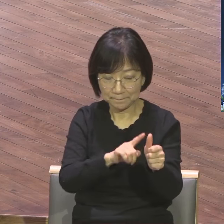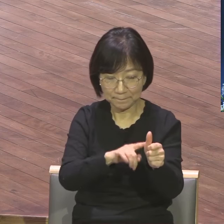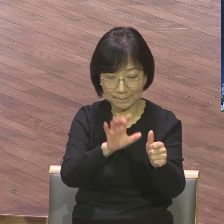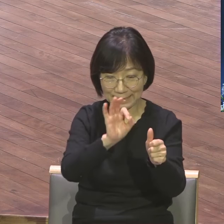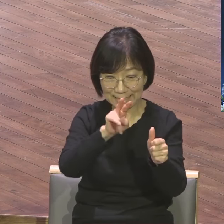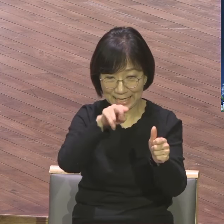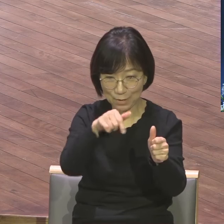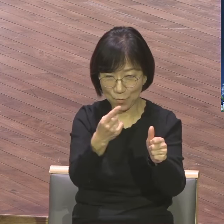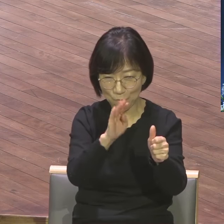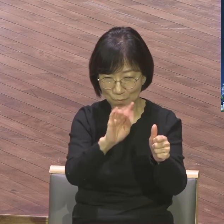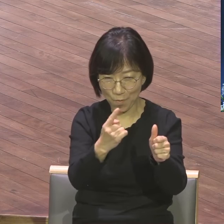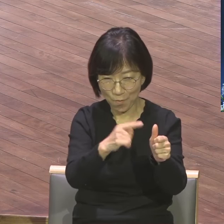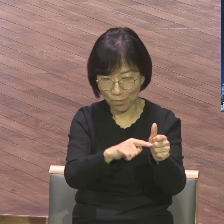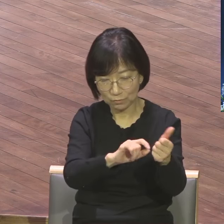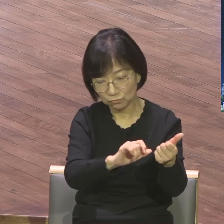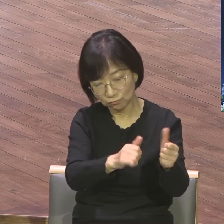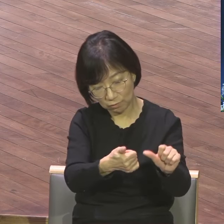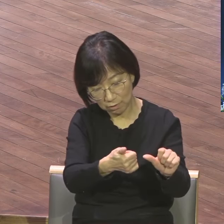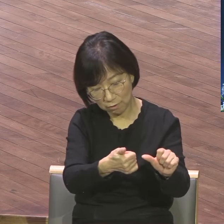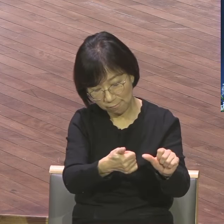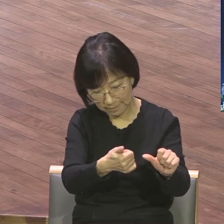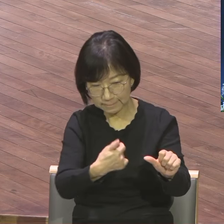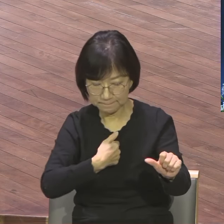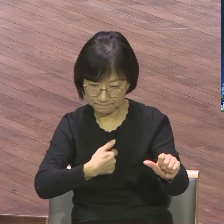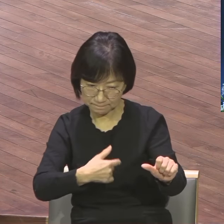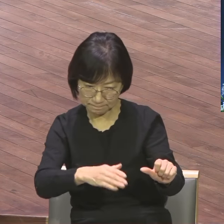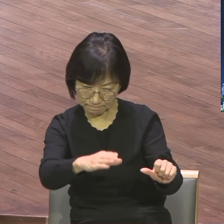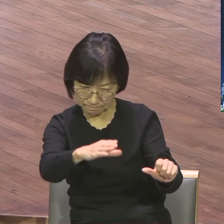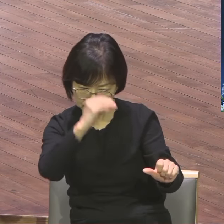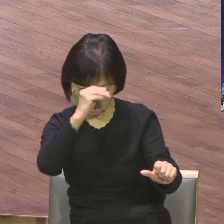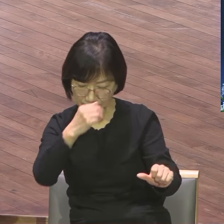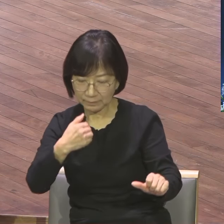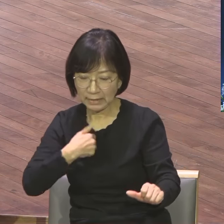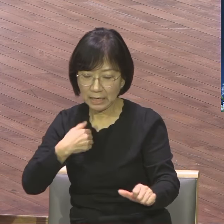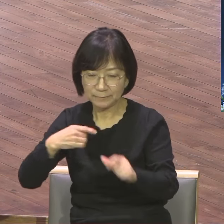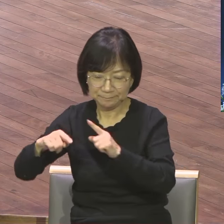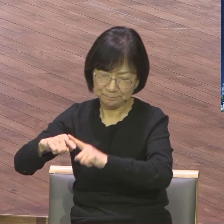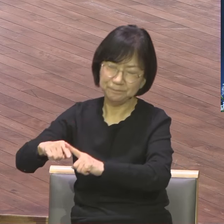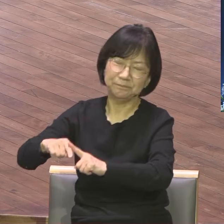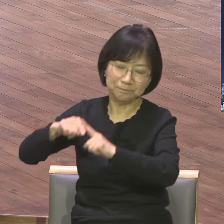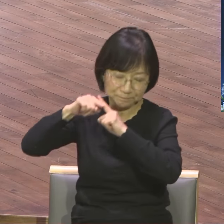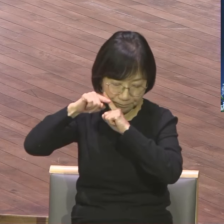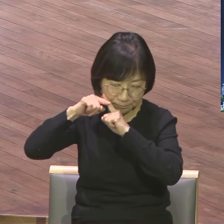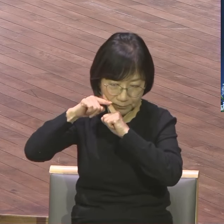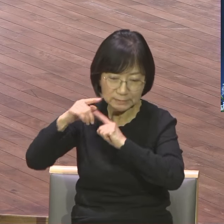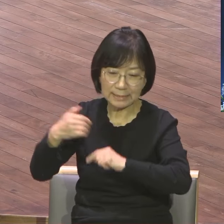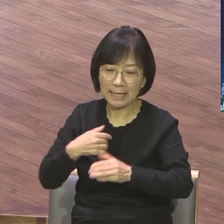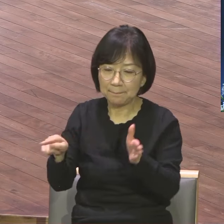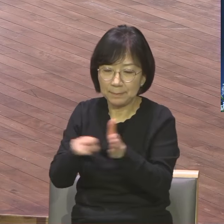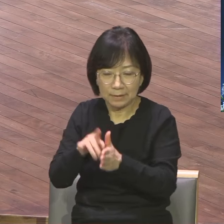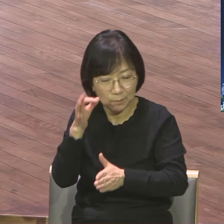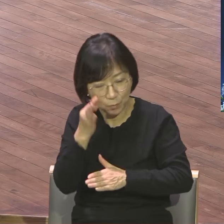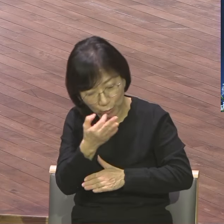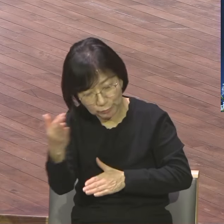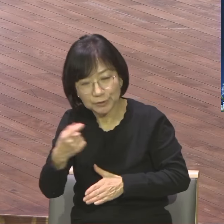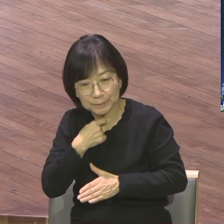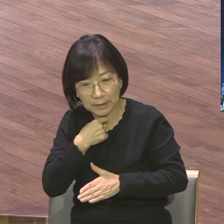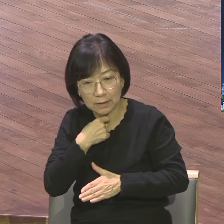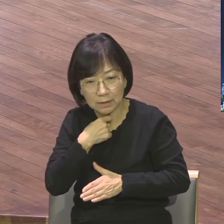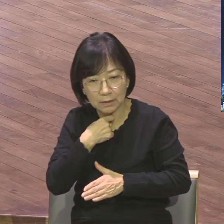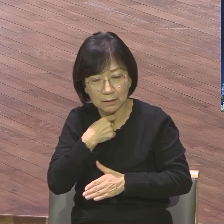나도 야고보처럼 순교로 나의 믿음을 확증하리라. 나도